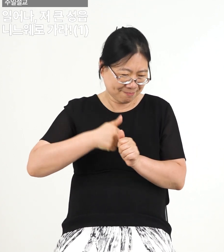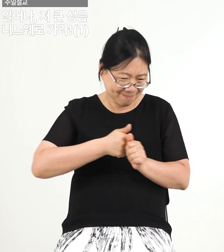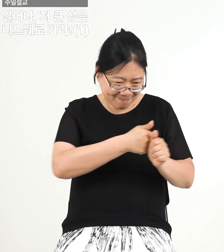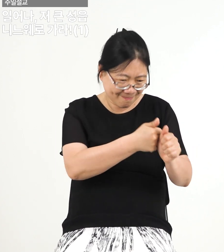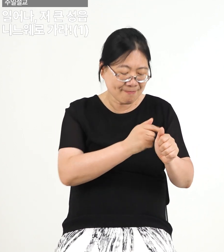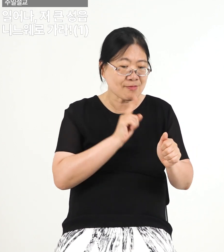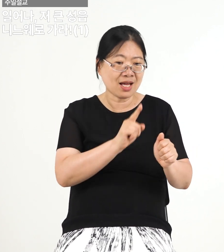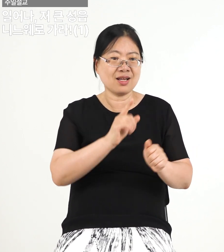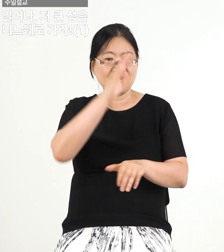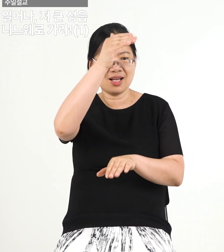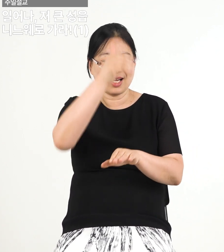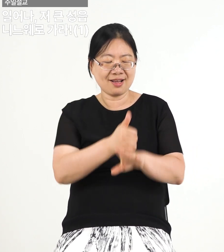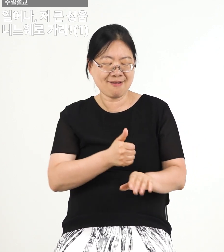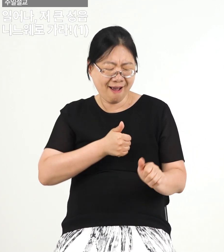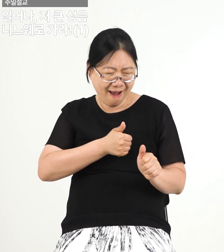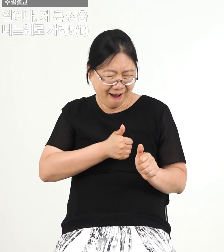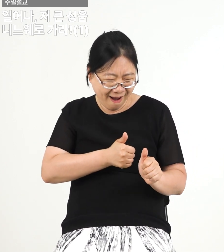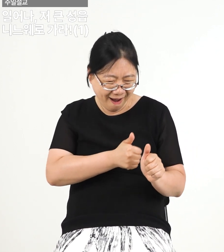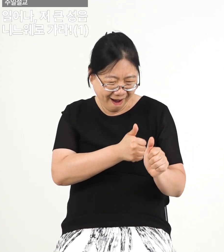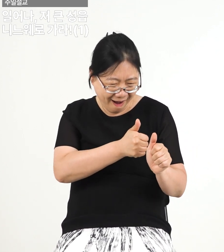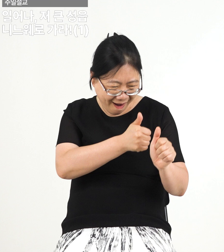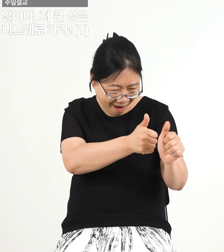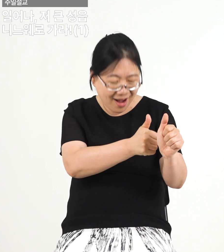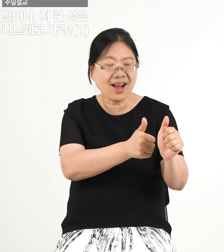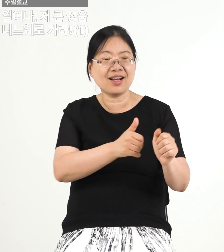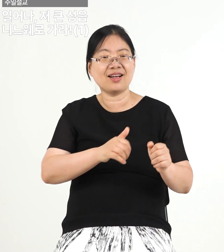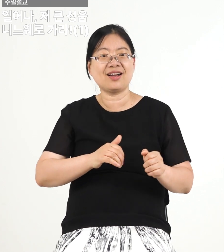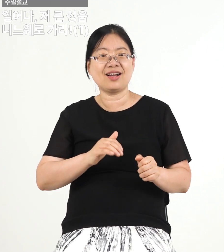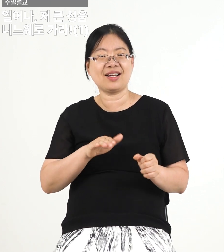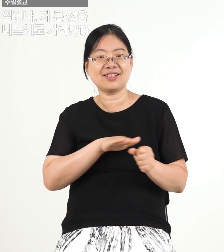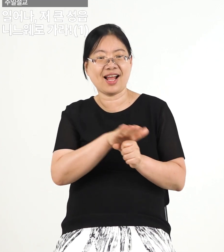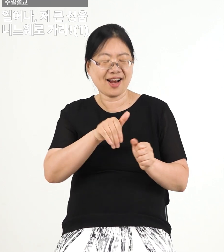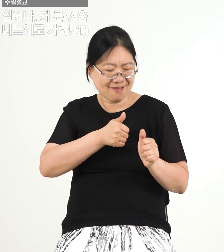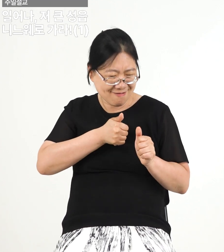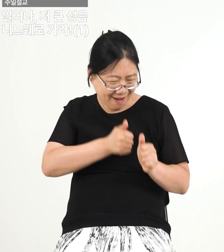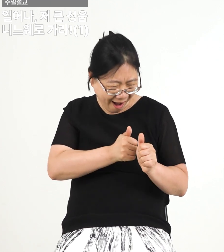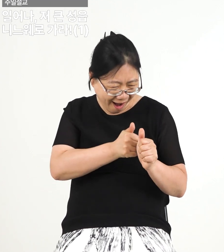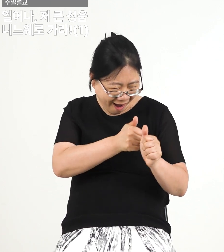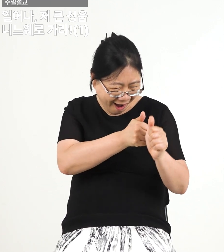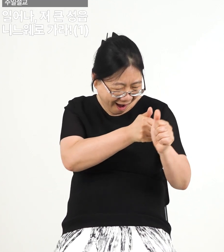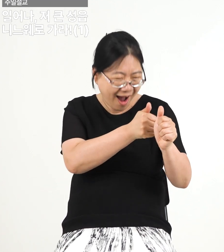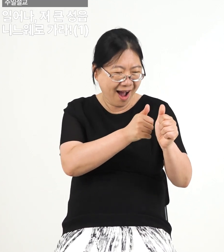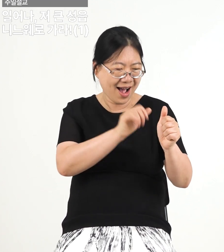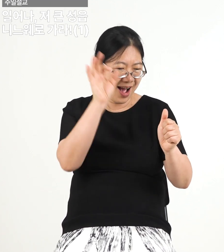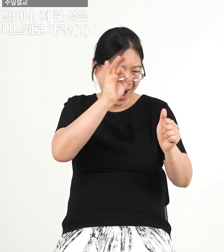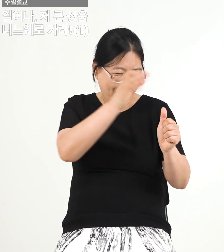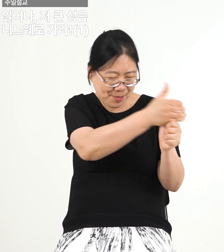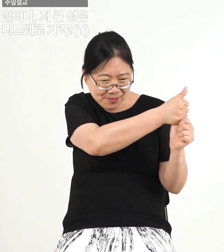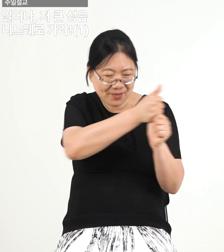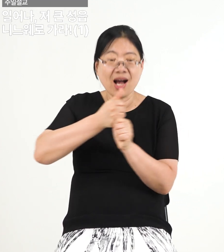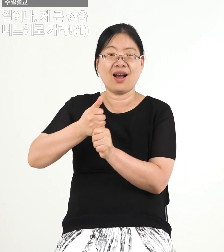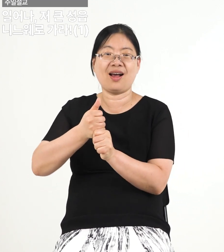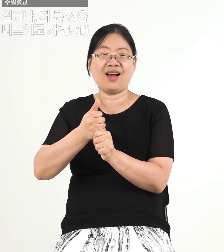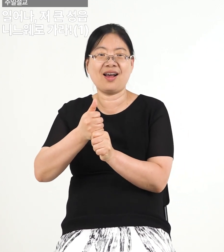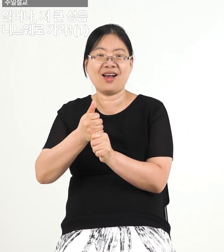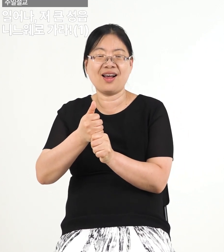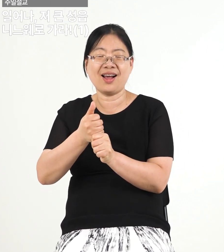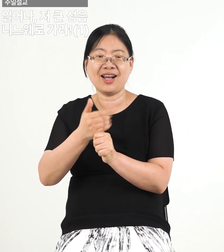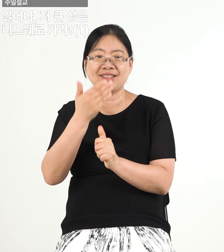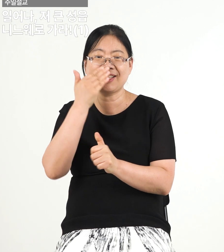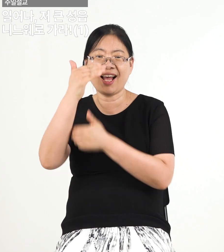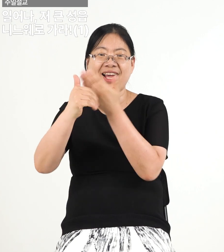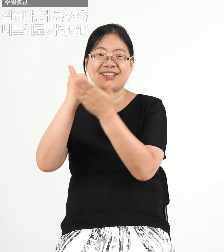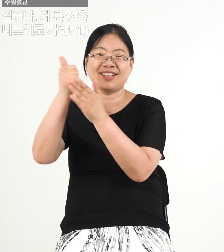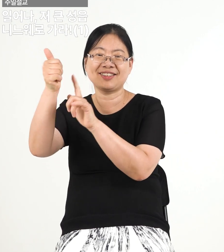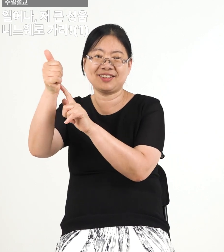끝까지 추적하시는 하나님의 사랑의 추적자. 바로 그분에게 우리의